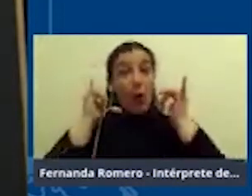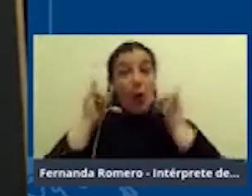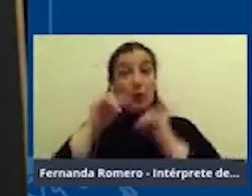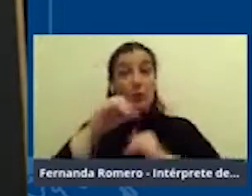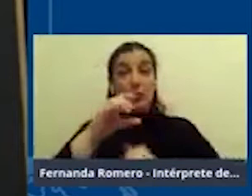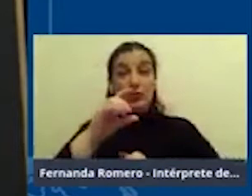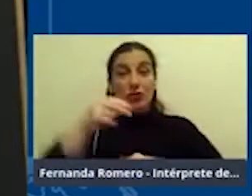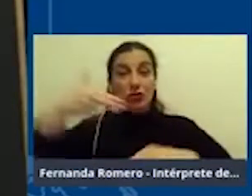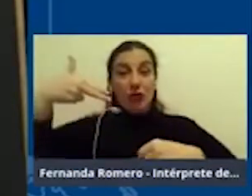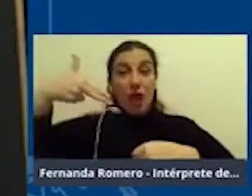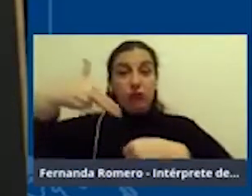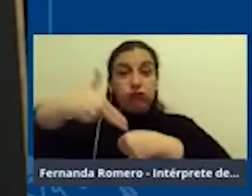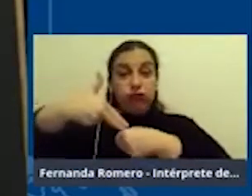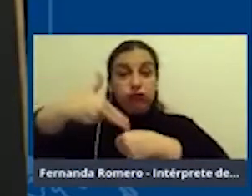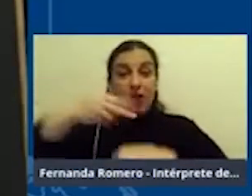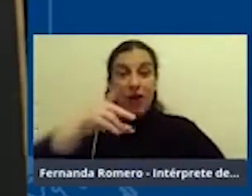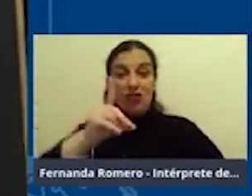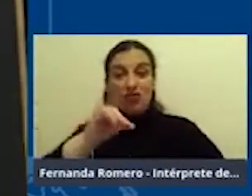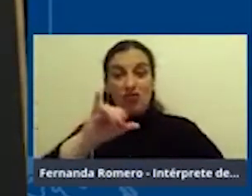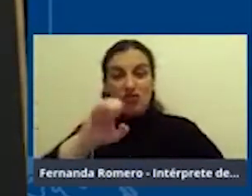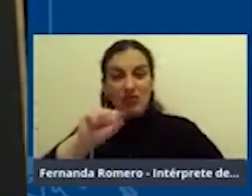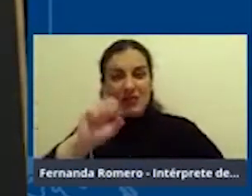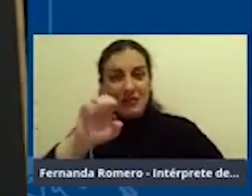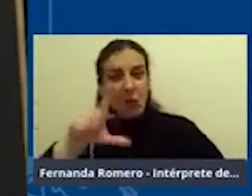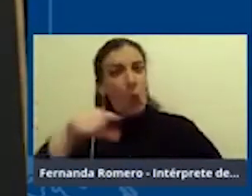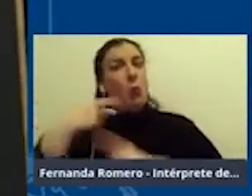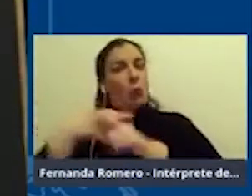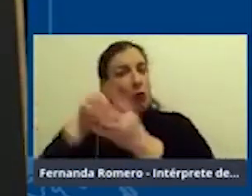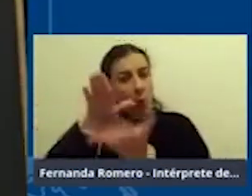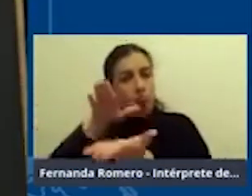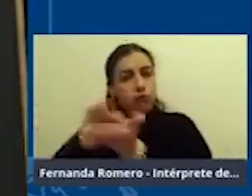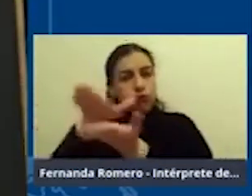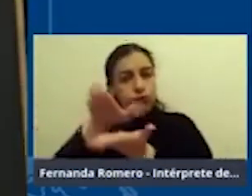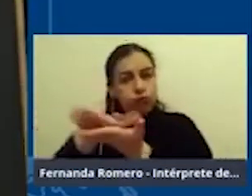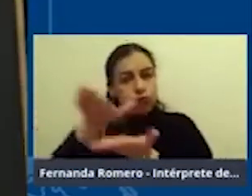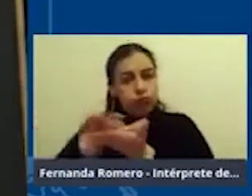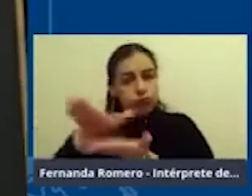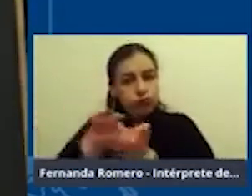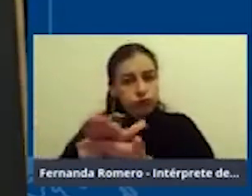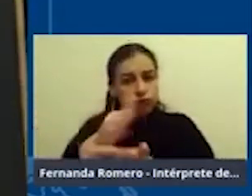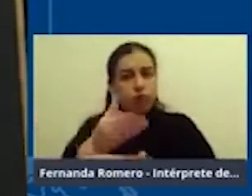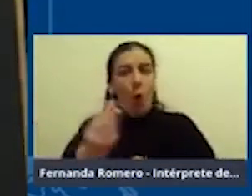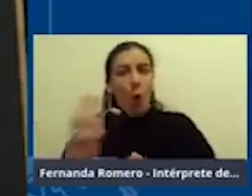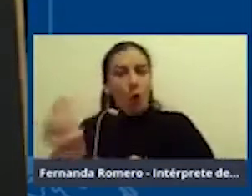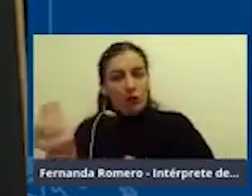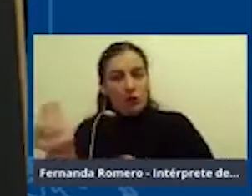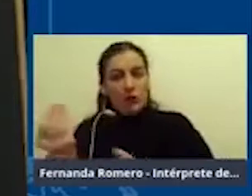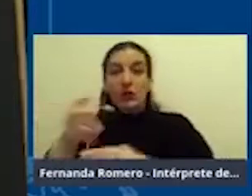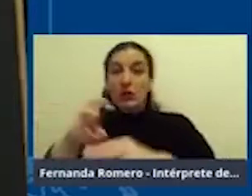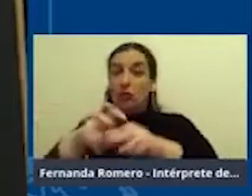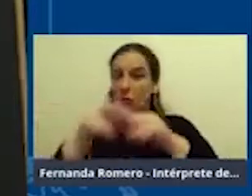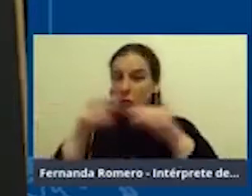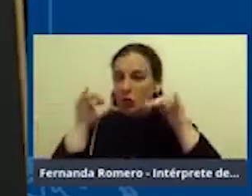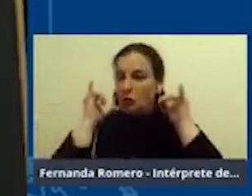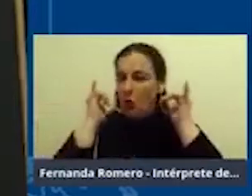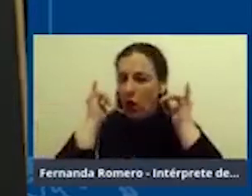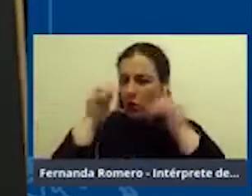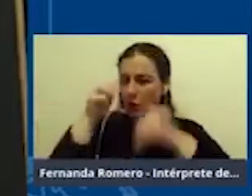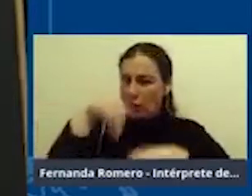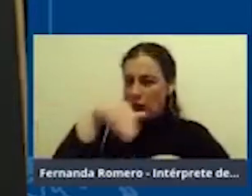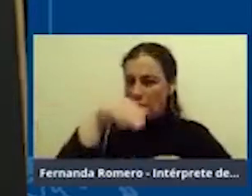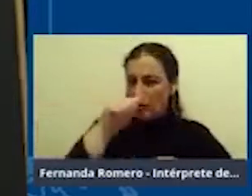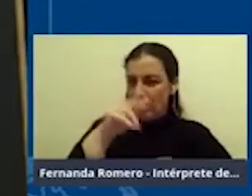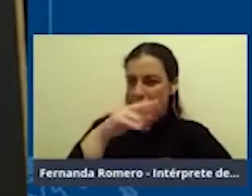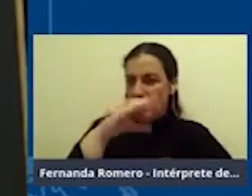a gasolina mesmo, porque eles têm uma grande produção, são grandes produtores. Então, para eles, o ônibus produzidos na Marco Polo, eles queriam